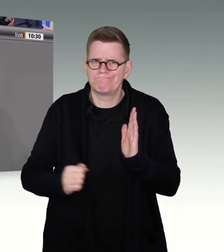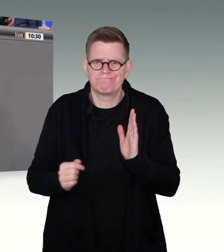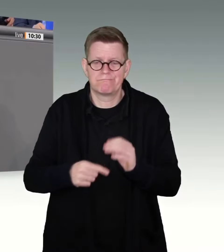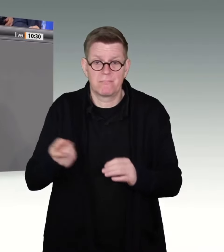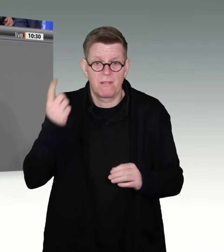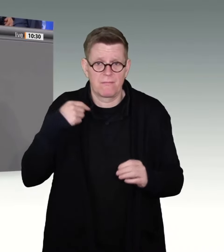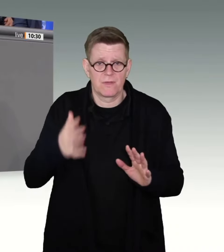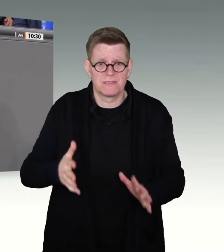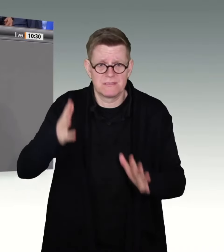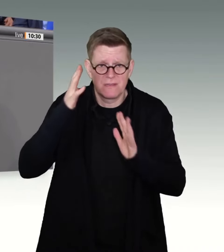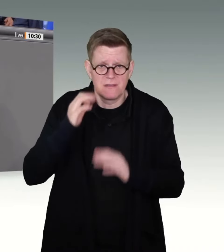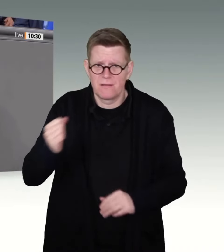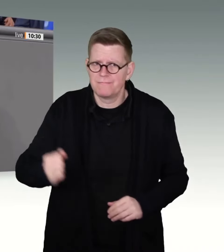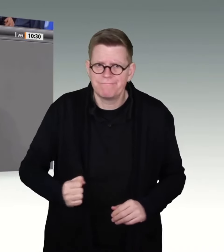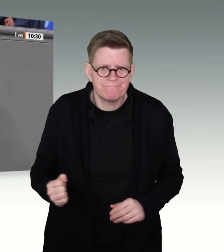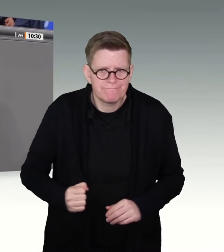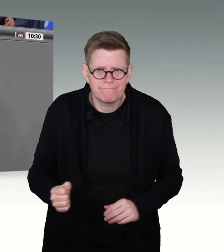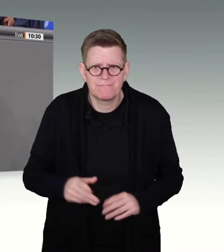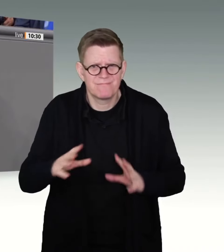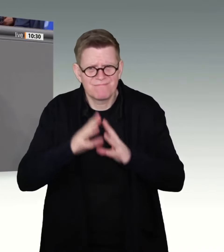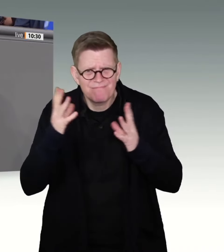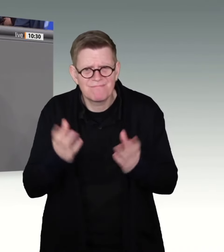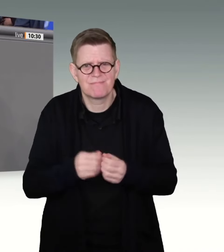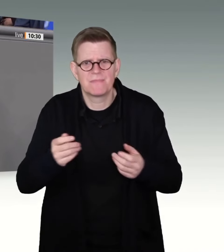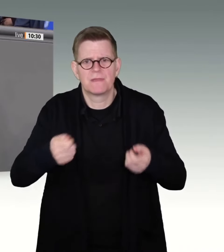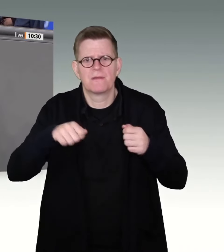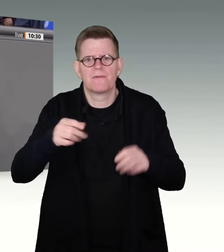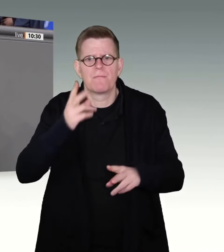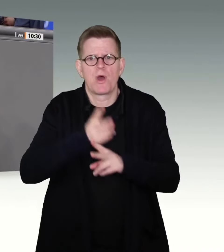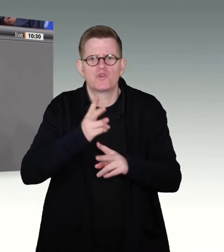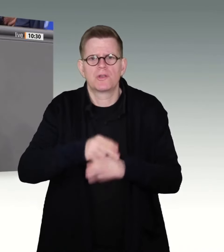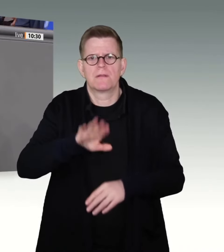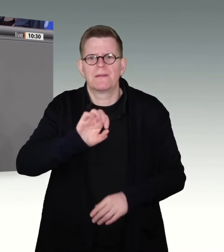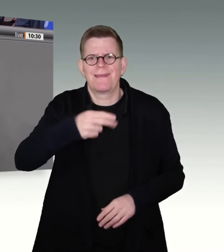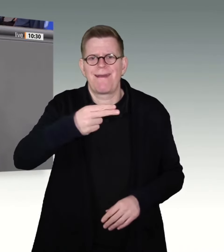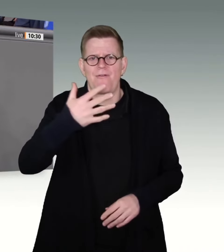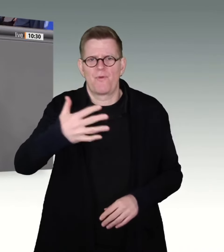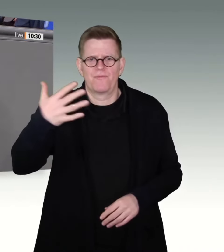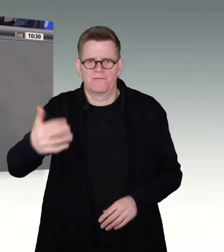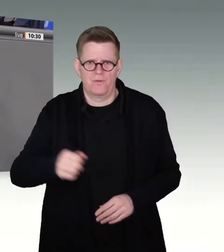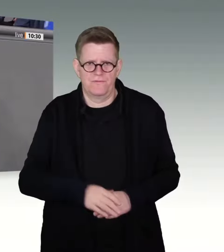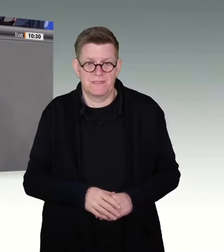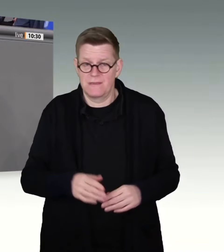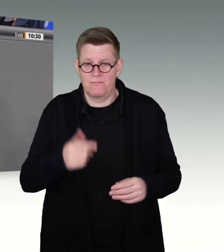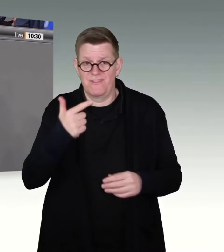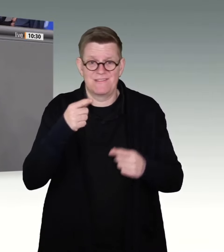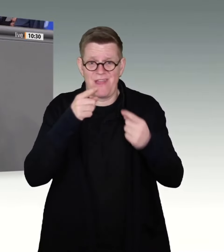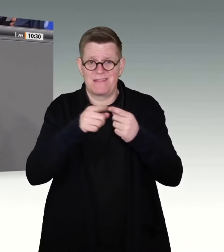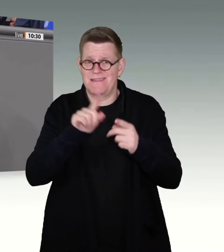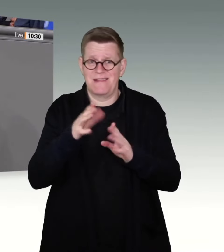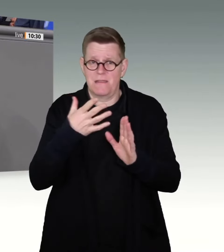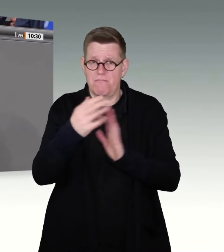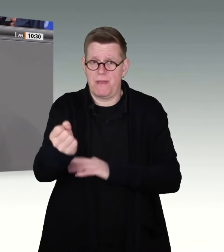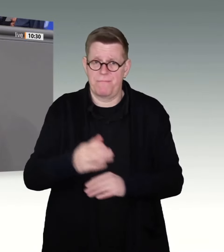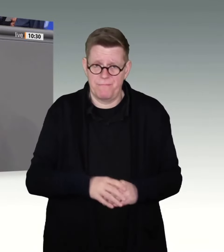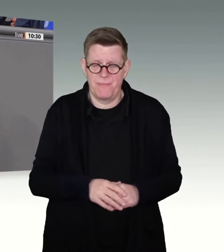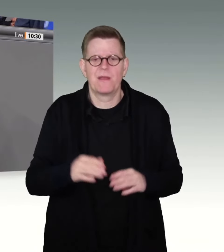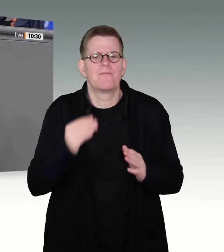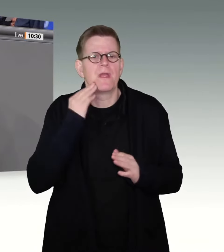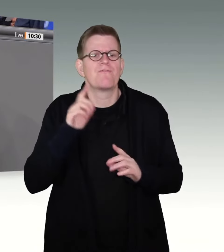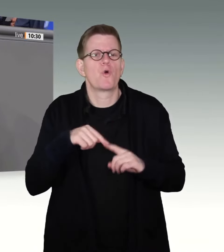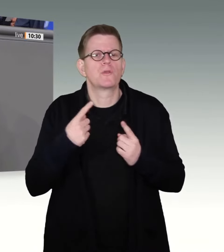Baustandards, EHA 55, wurden zwei Ziele nicht erreicht. Bezahlbaren Wohnraum zu schaffen. Und bezahlbar bedeutet